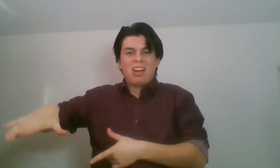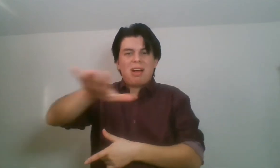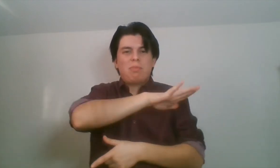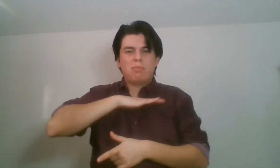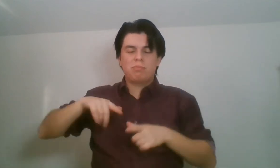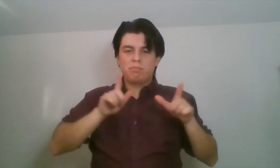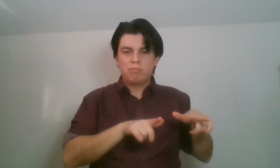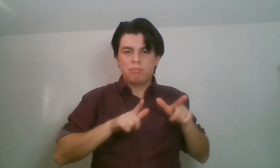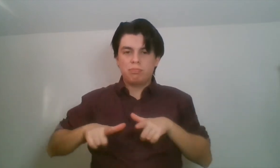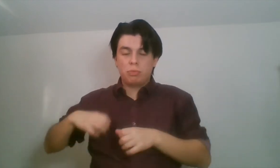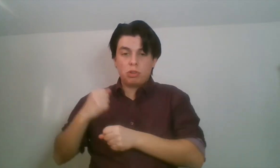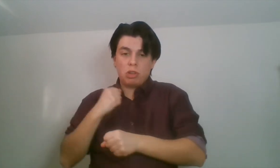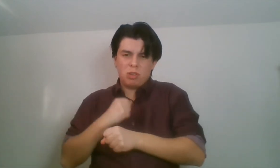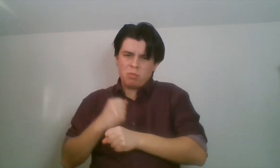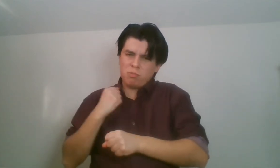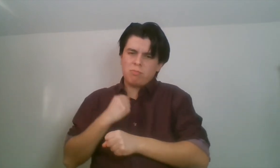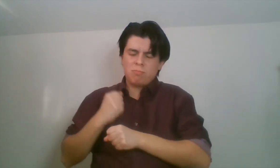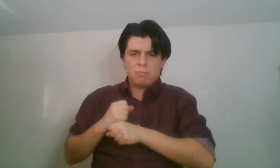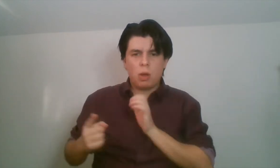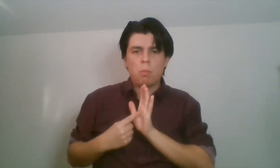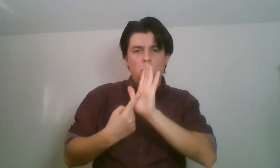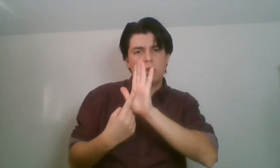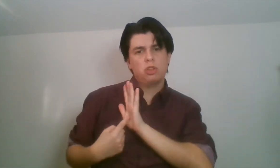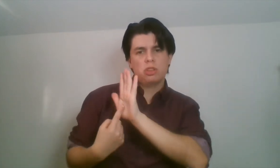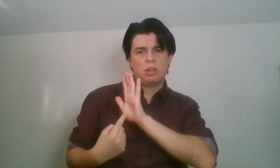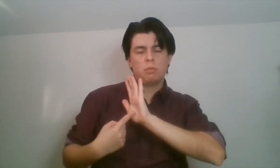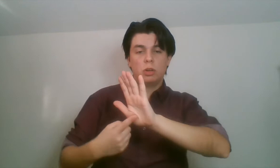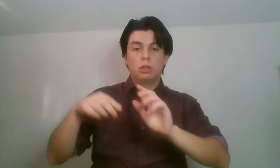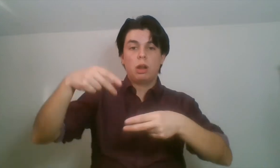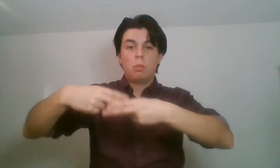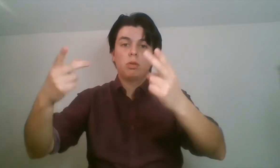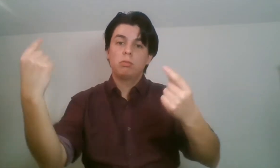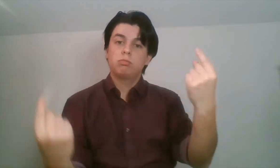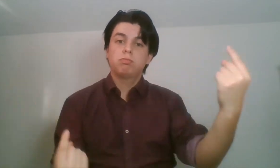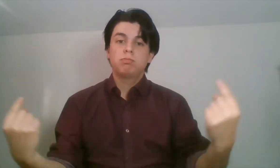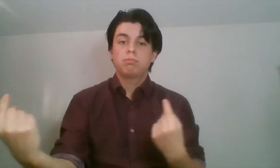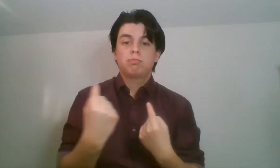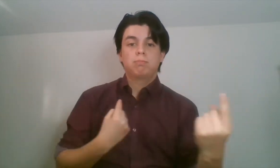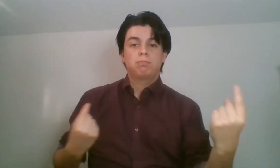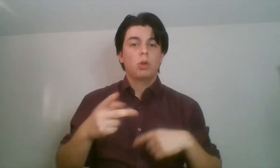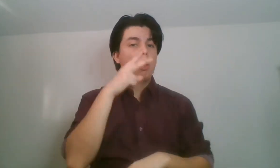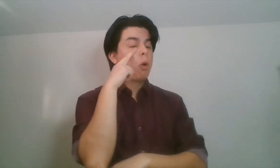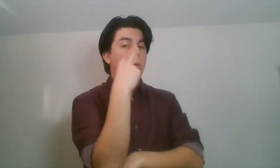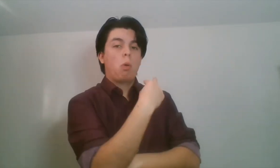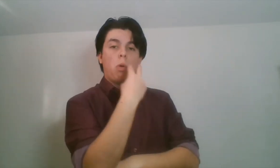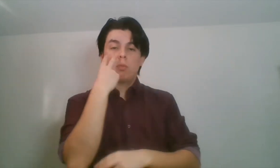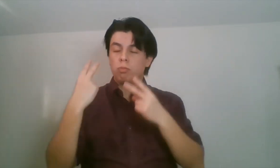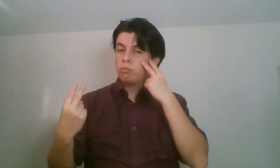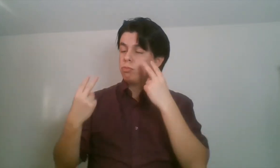mostrasen al público y obtuviesen la razonable compensación que merecen. Nosotros ponemos el espacio.